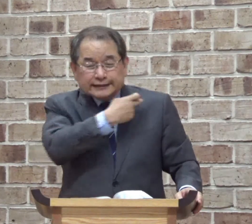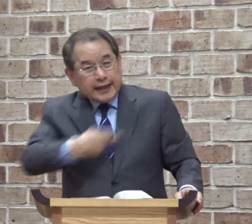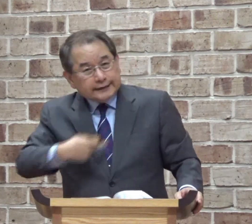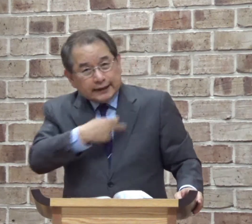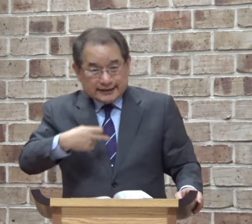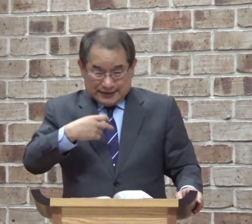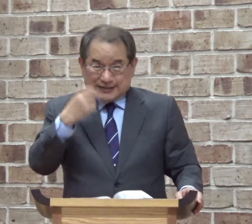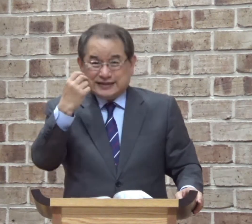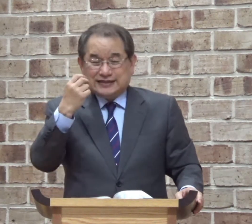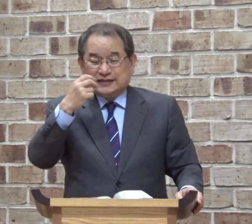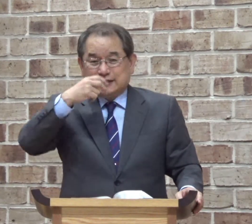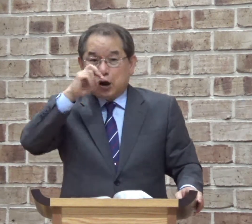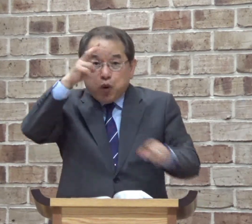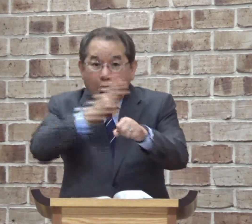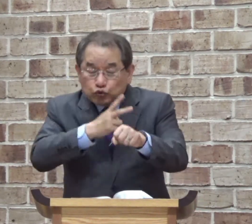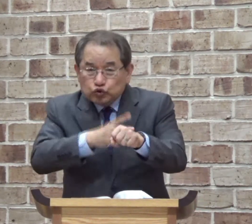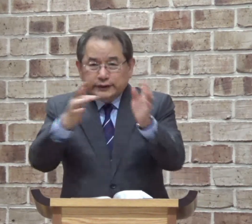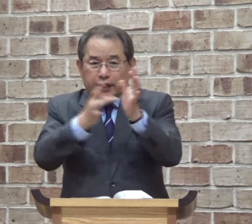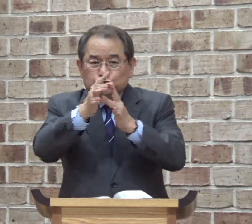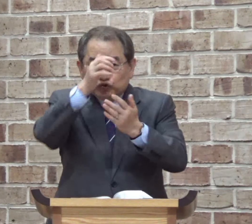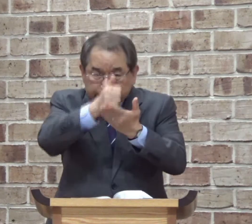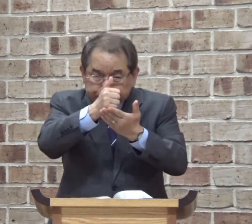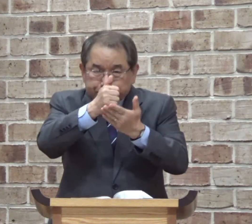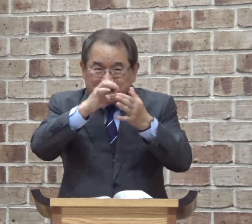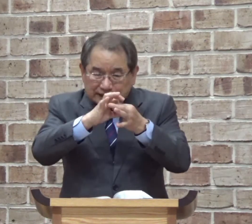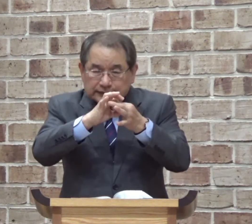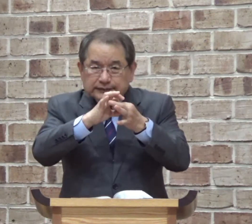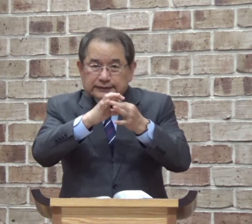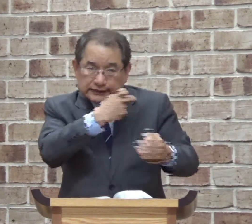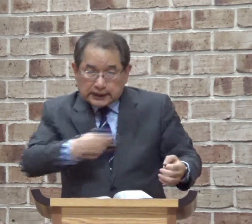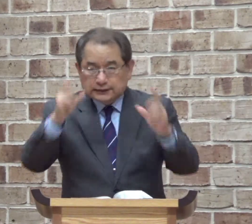사도 바울은 예수님의 제자는 아닙니다. 그러나